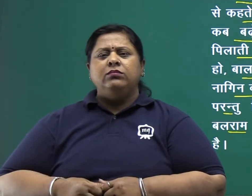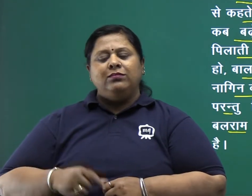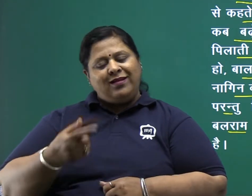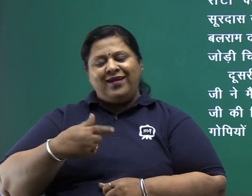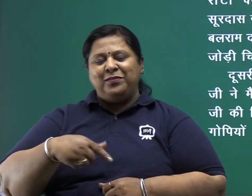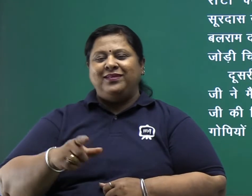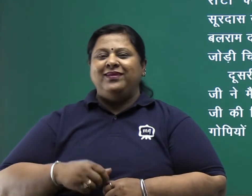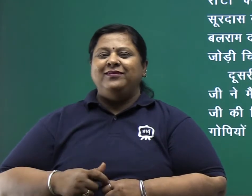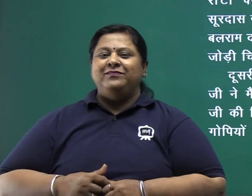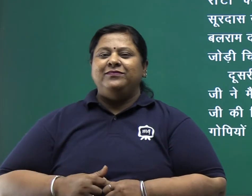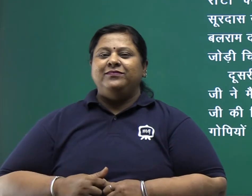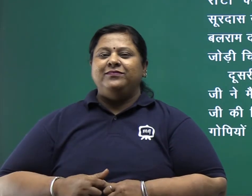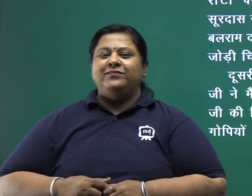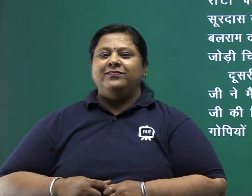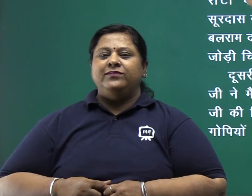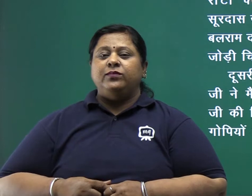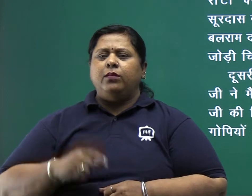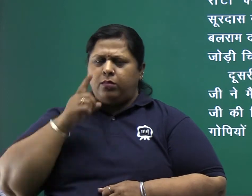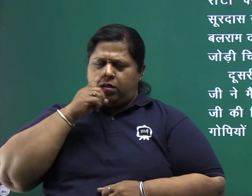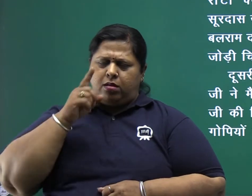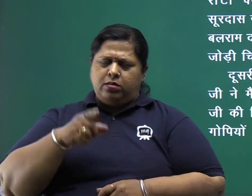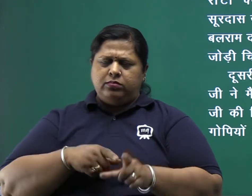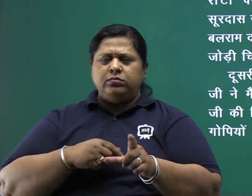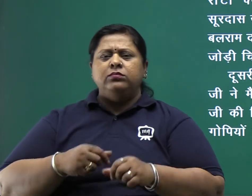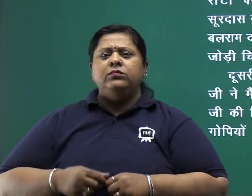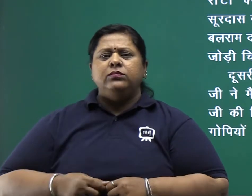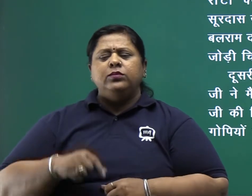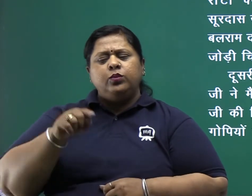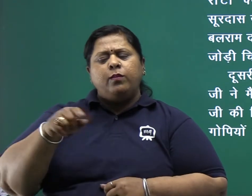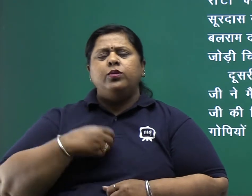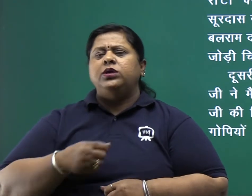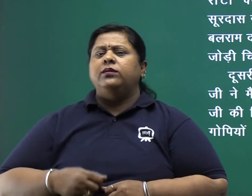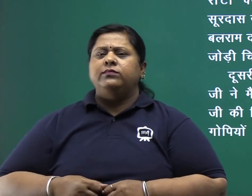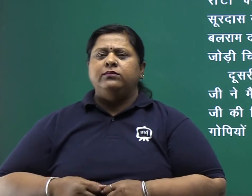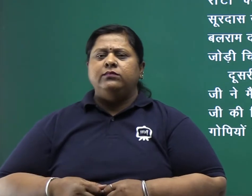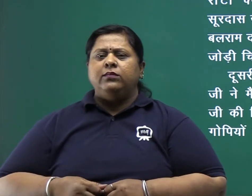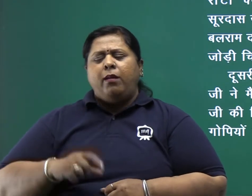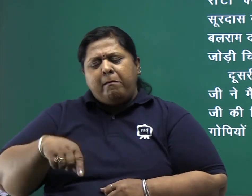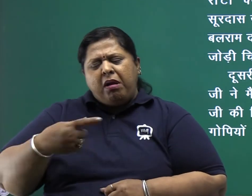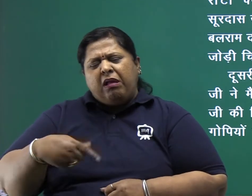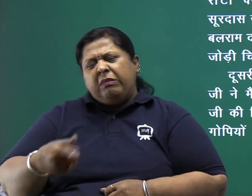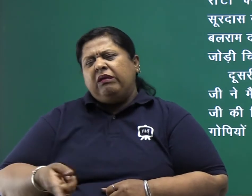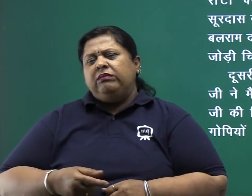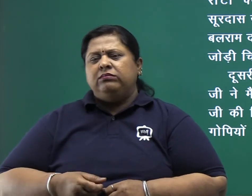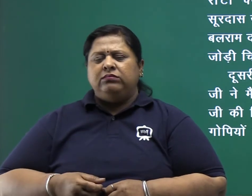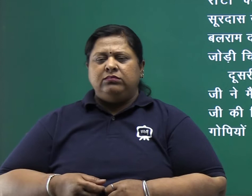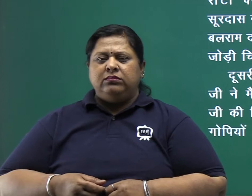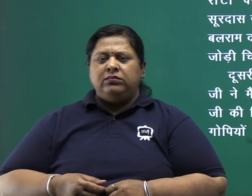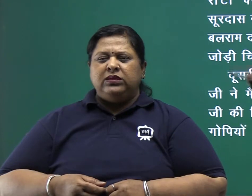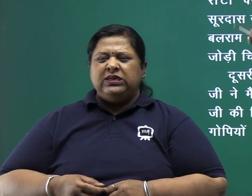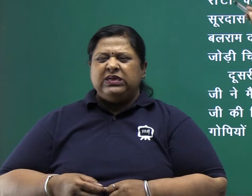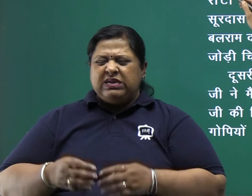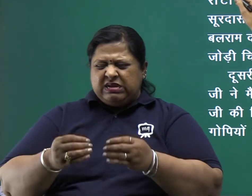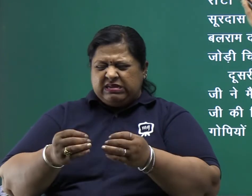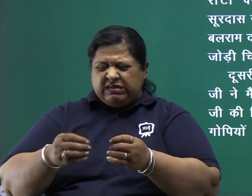आगे बढ़ते हैं। मैया तुम मुझे बार बार कच्चा